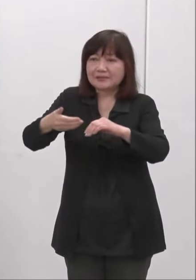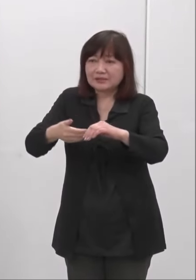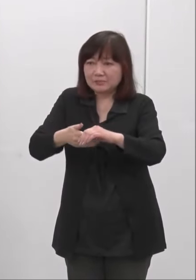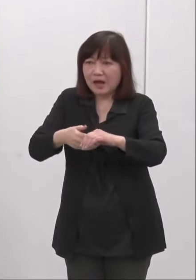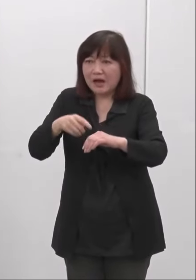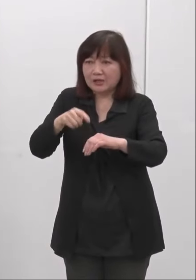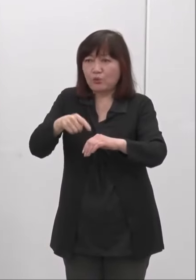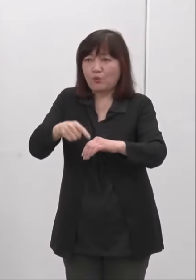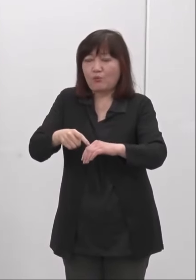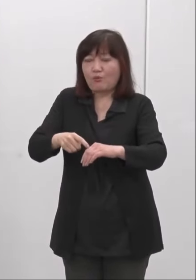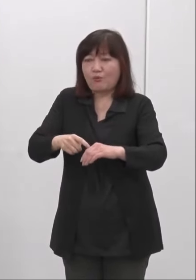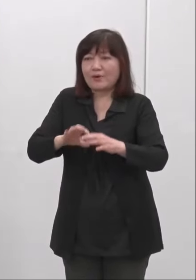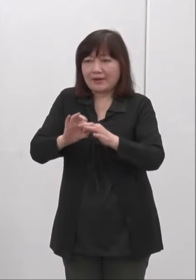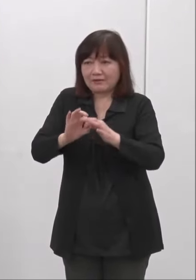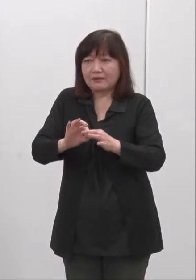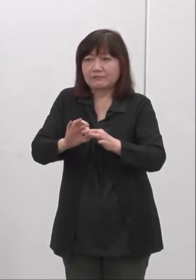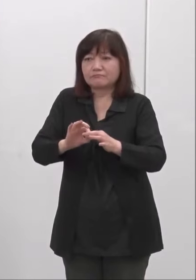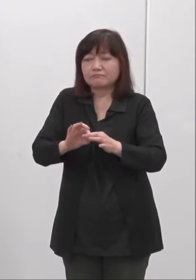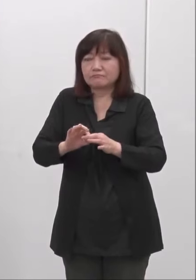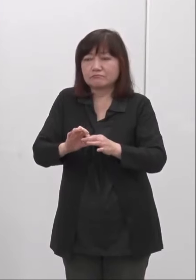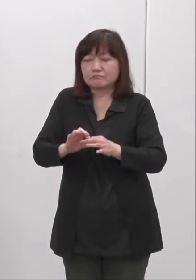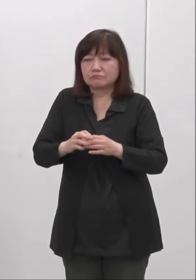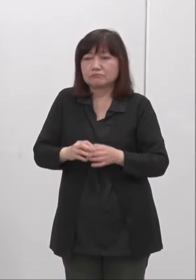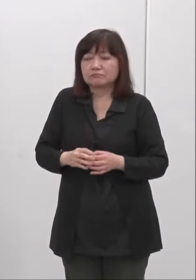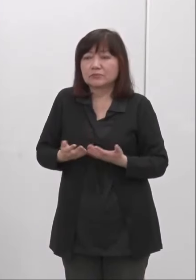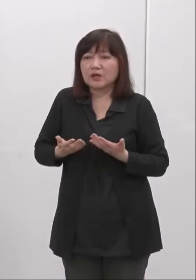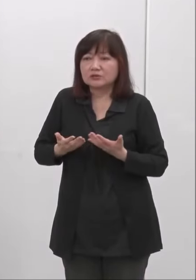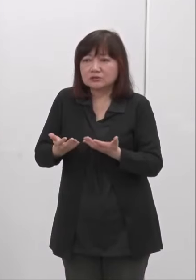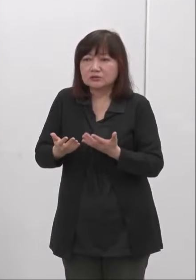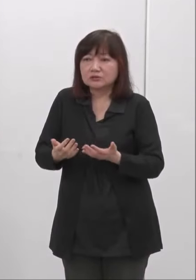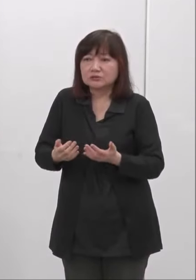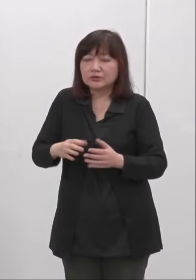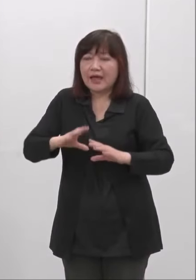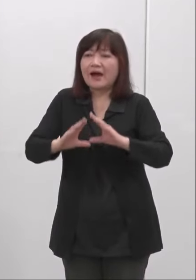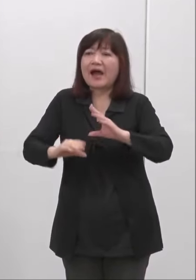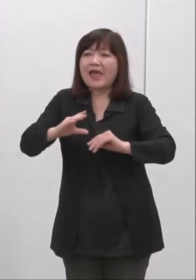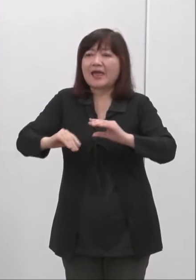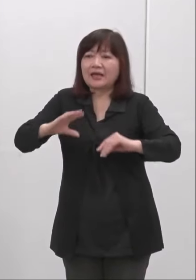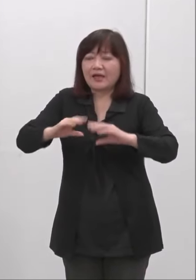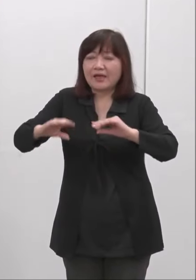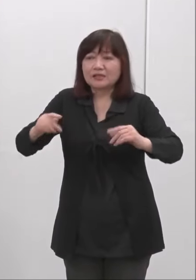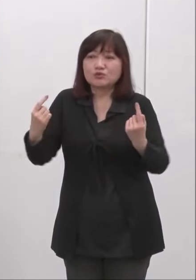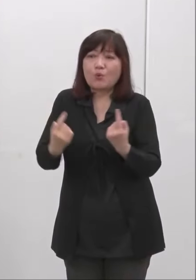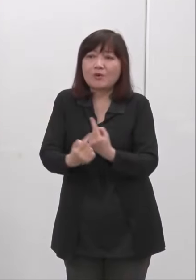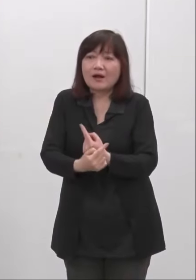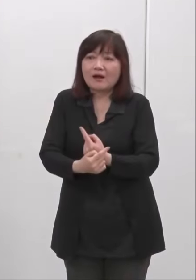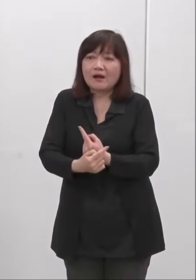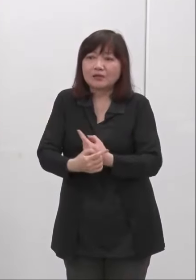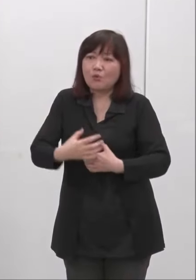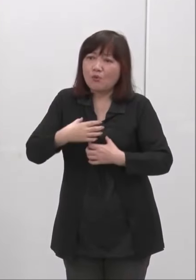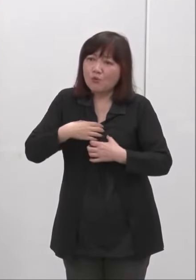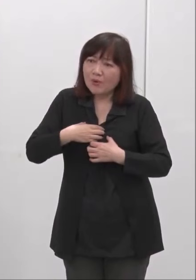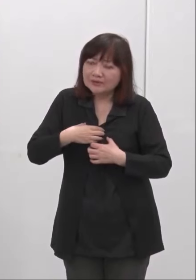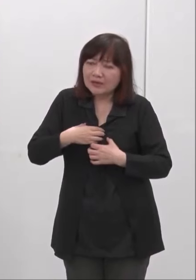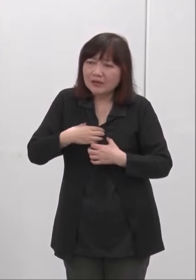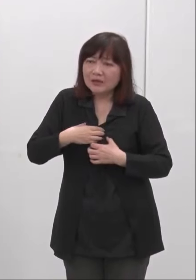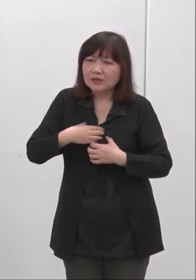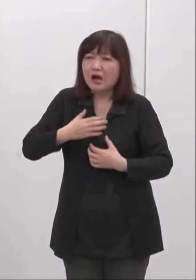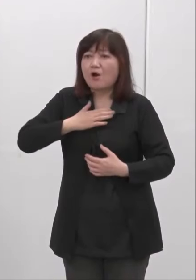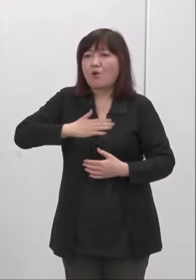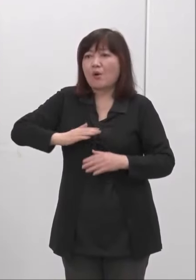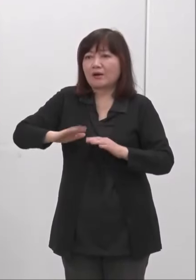ど、能登半島地震でですね、液状化っていうのがまた、ちょっと怖さが改めて分かったといい